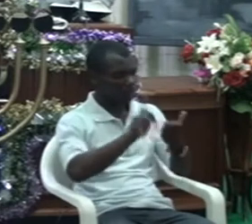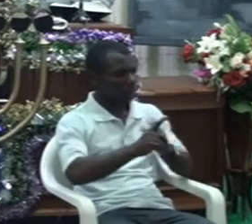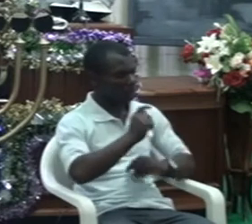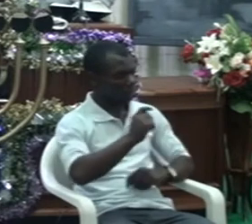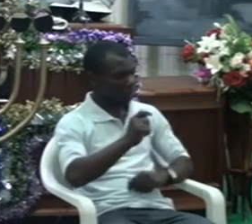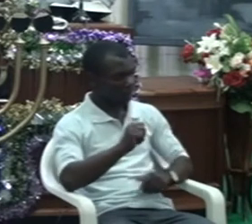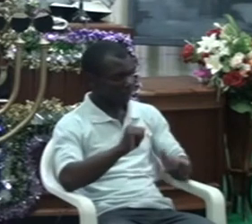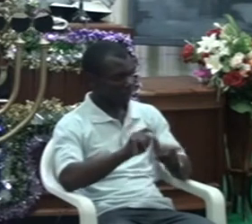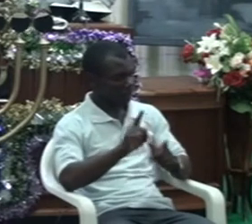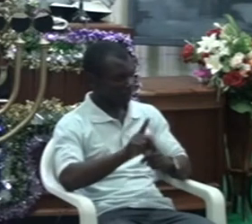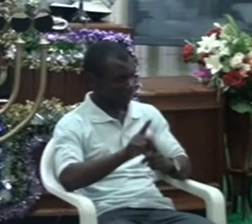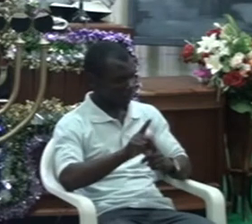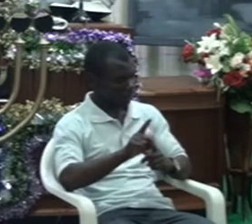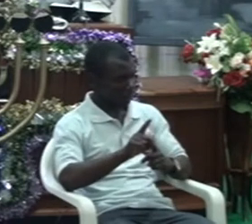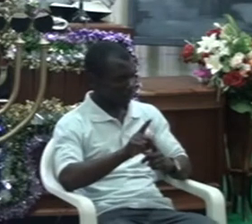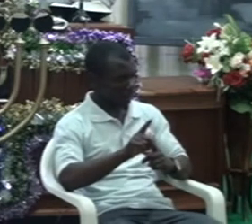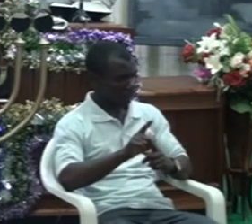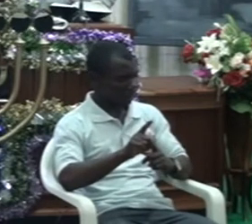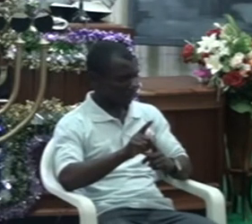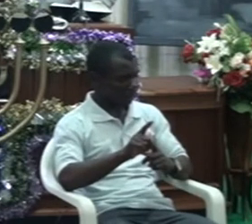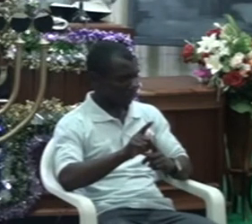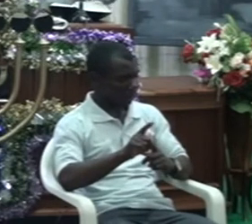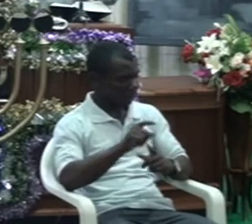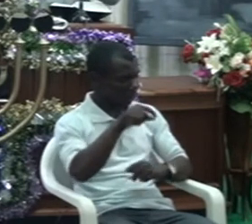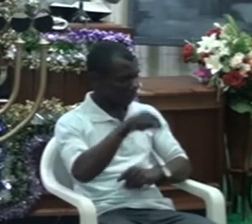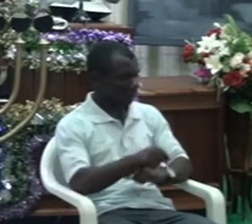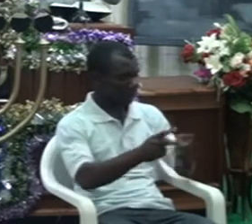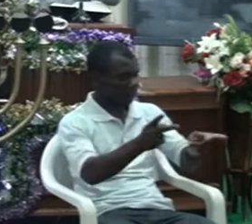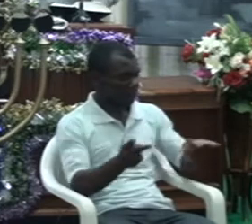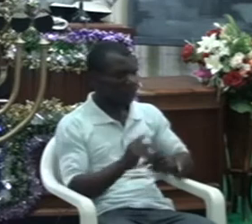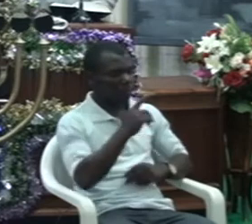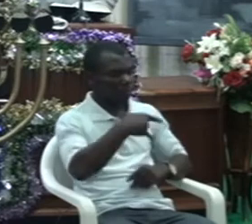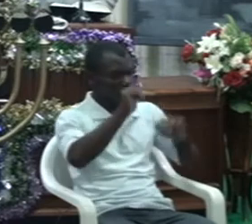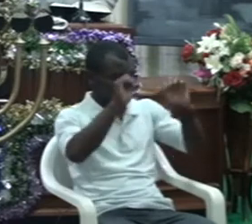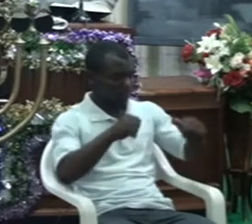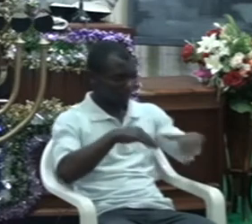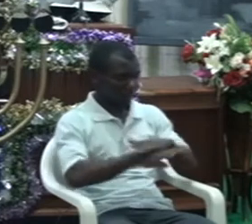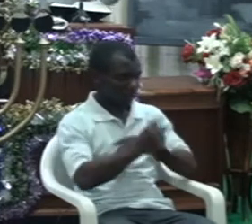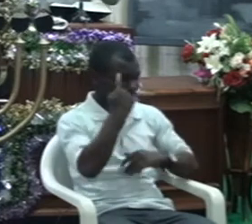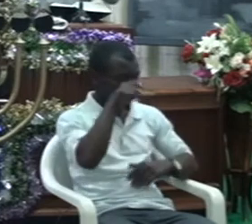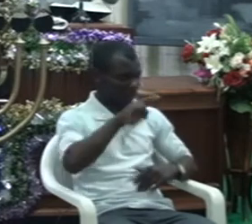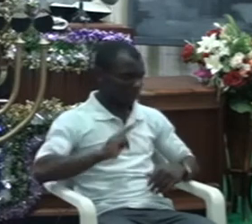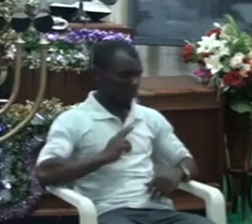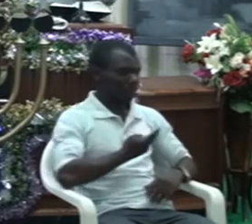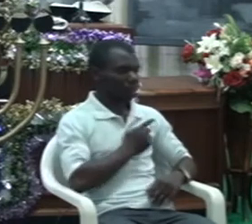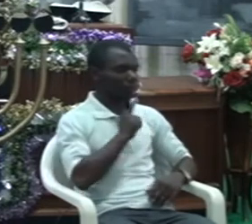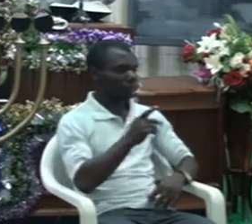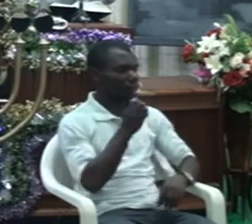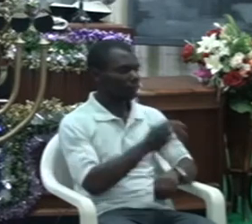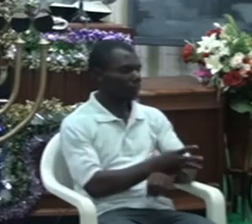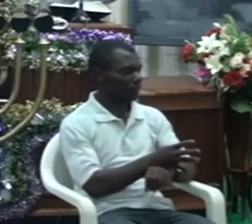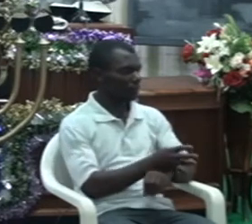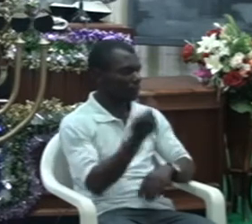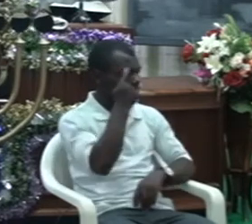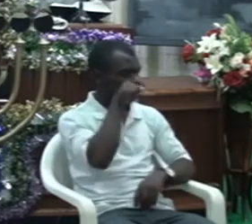Alors que fasse kwenyangengia. Alors que la place où il devait entrer. Pour que nous soyons prêts.